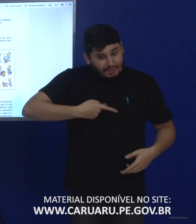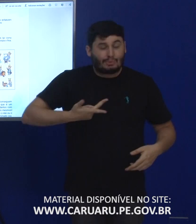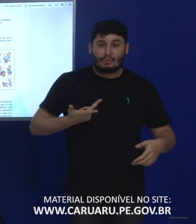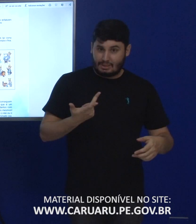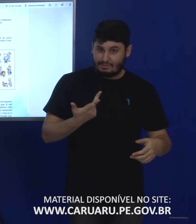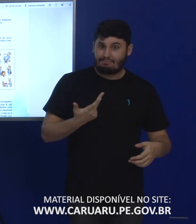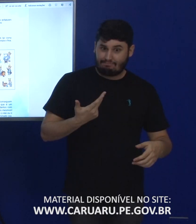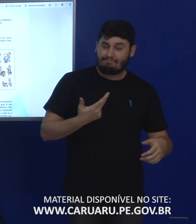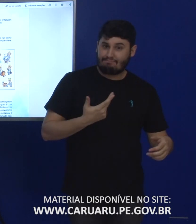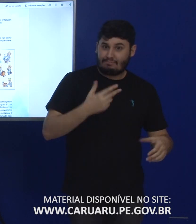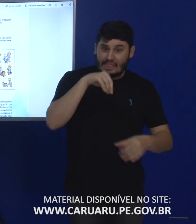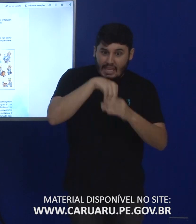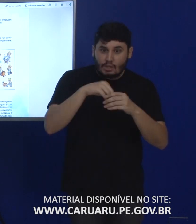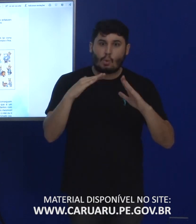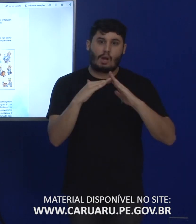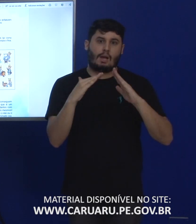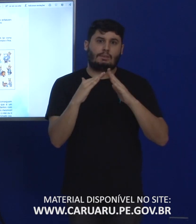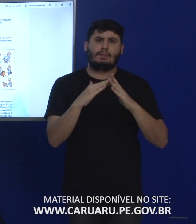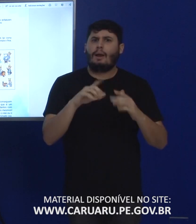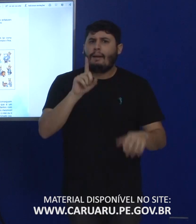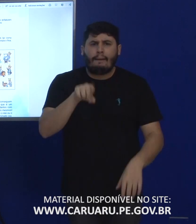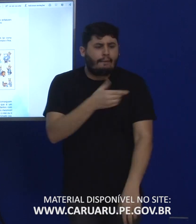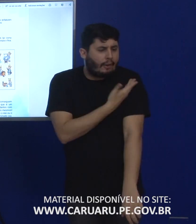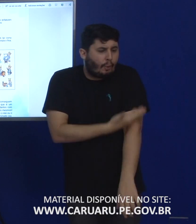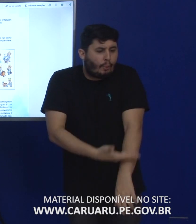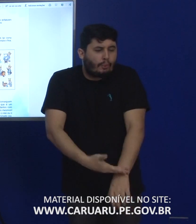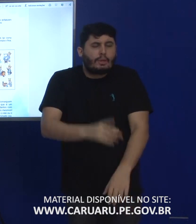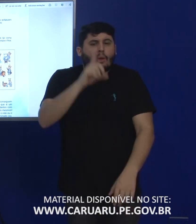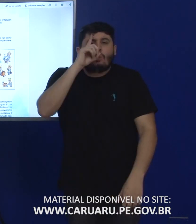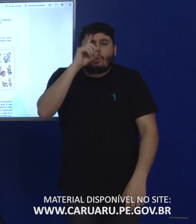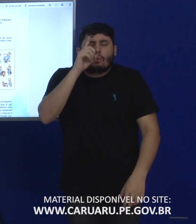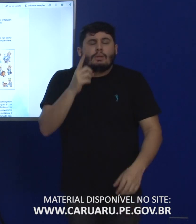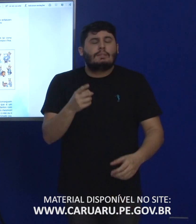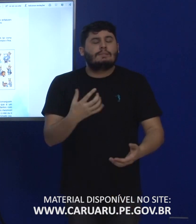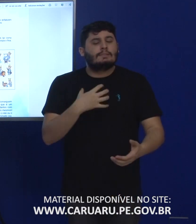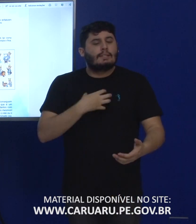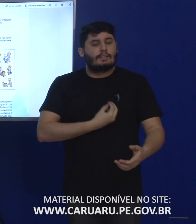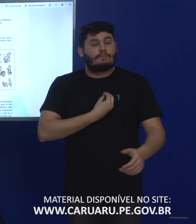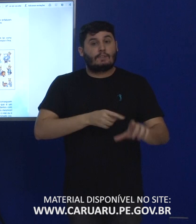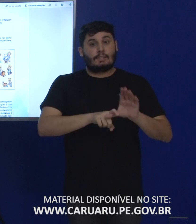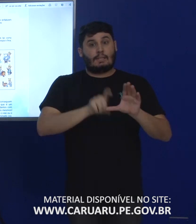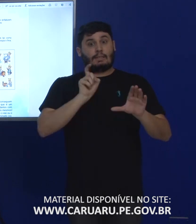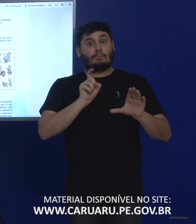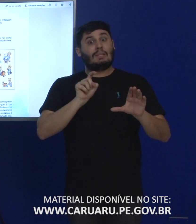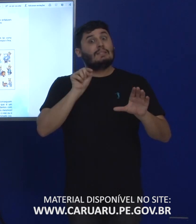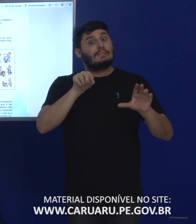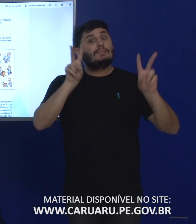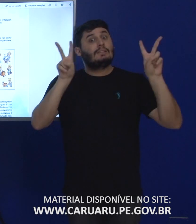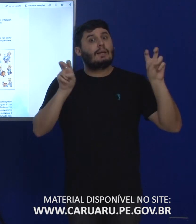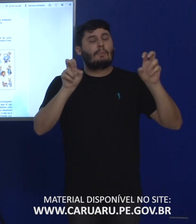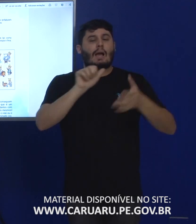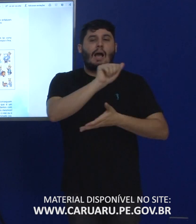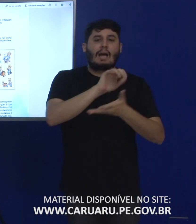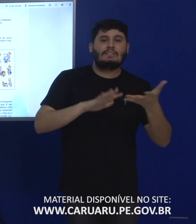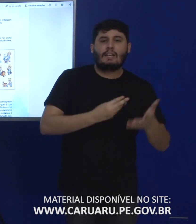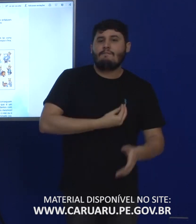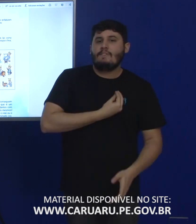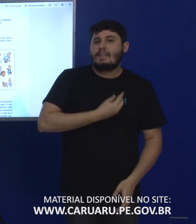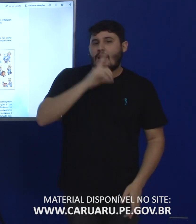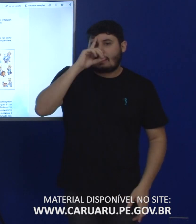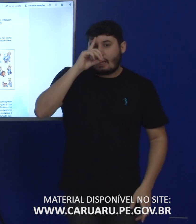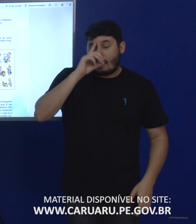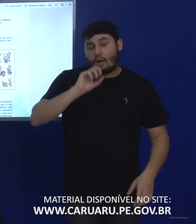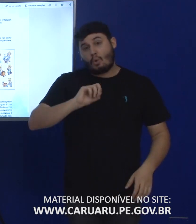é extremamente necessária para uma vida independente, né? E a gente chama de atividades de vidas diárias ou atividade de